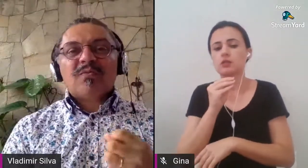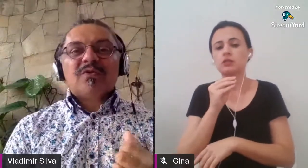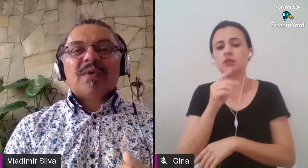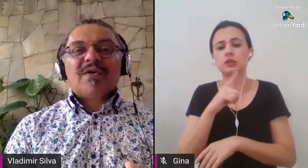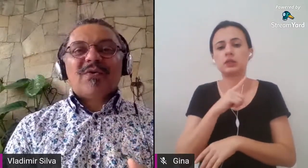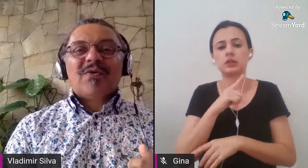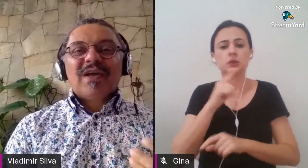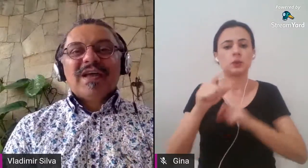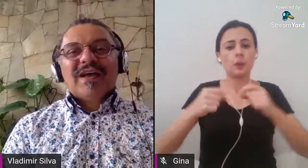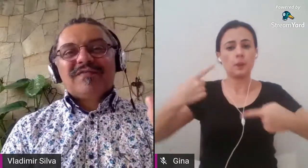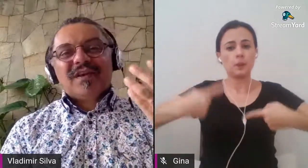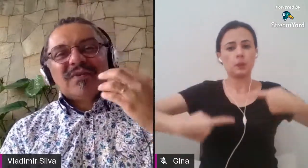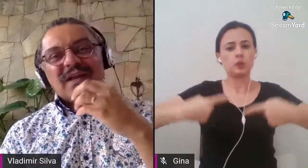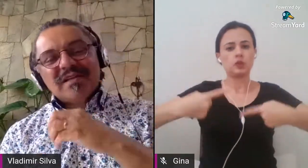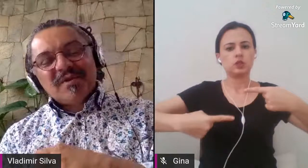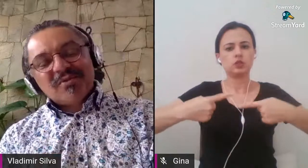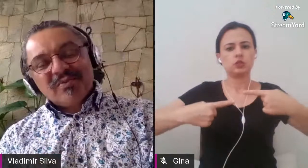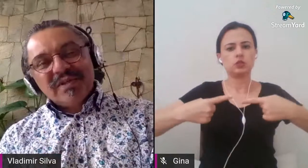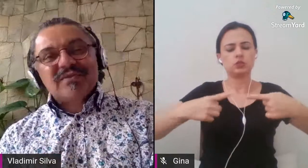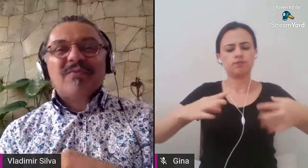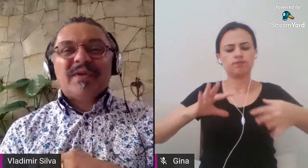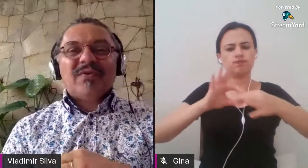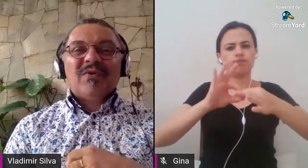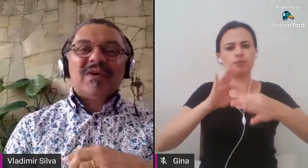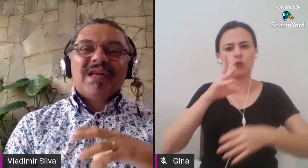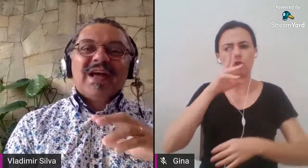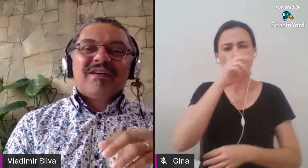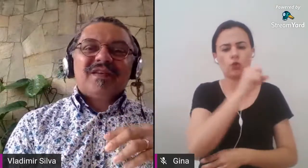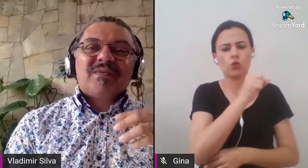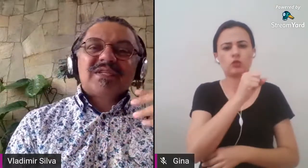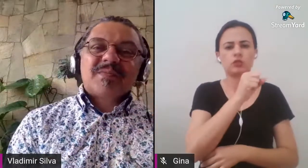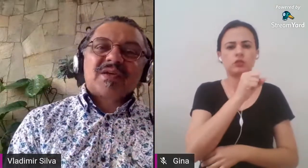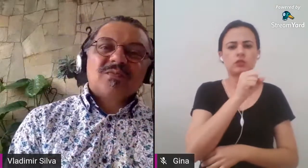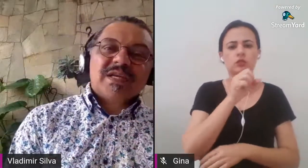engajamento político muito maior, haverá um engajamento político